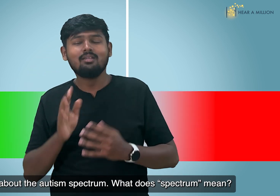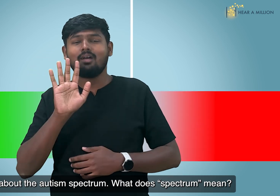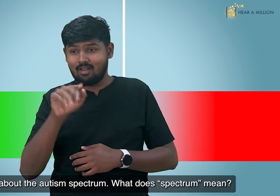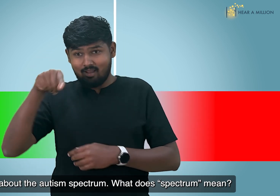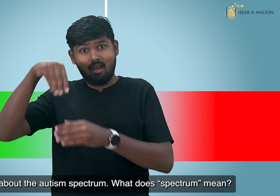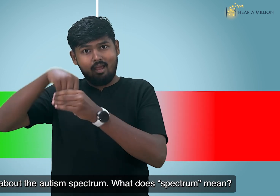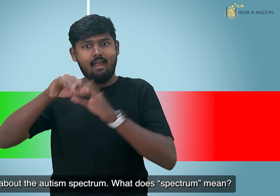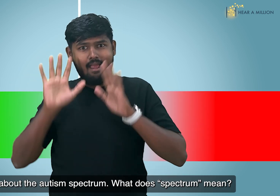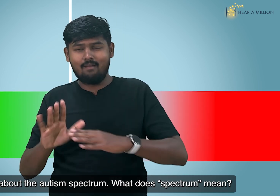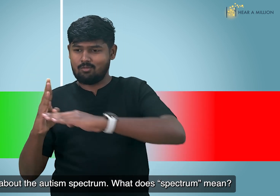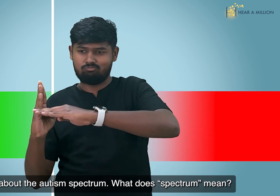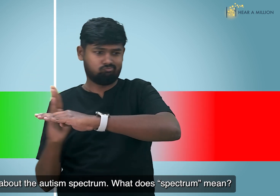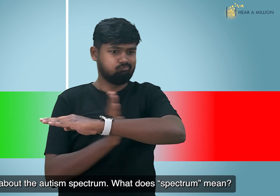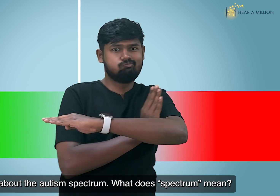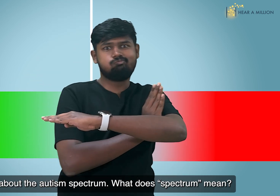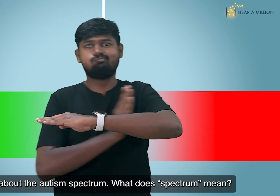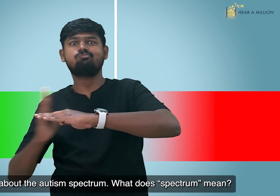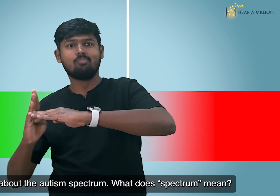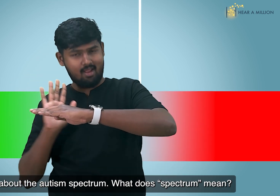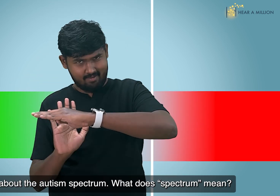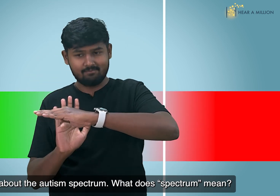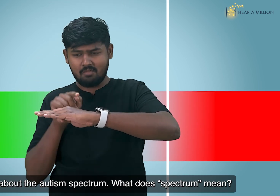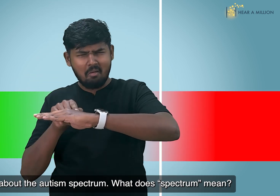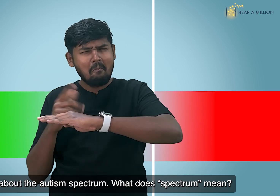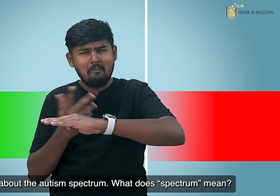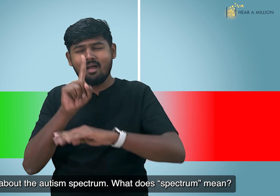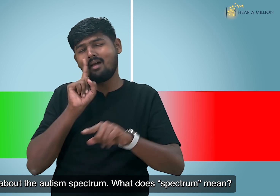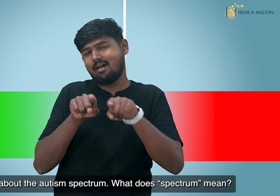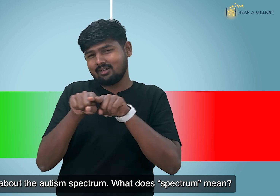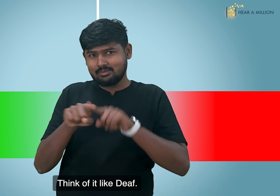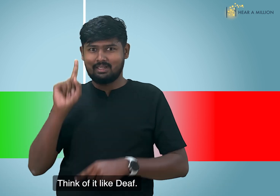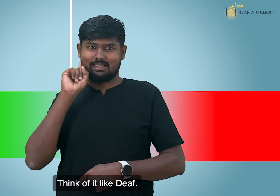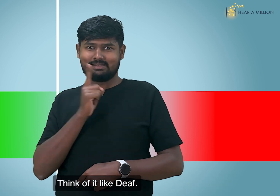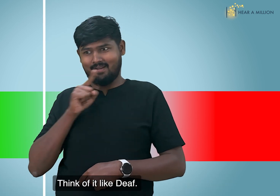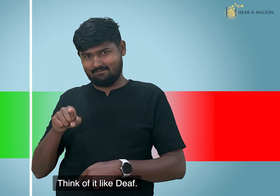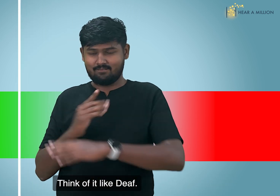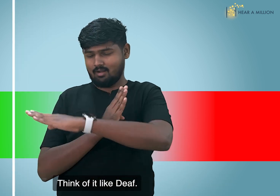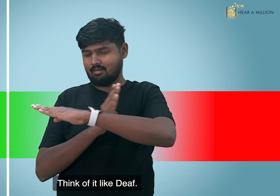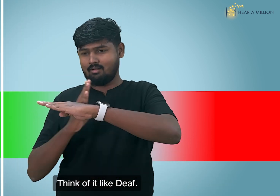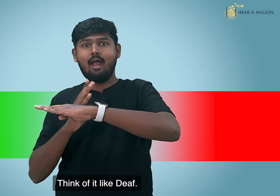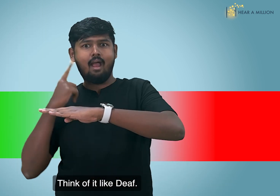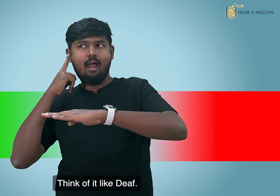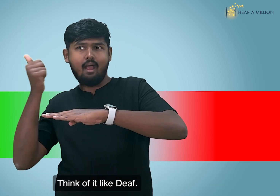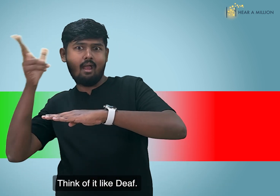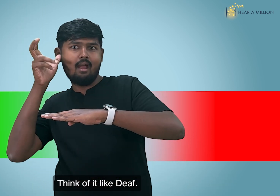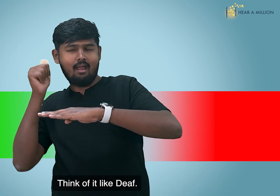ऑटिज्म स्पेक्ट्रम के बारे में बात करते हैं। स्पेक्ट्रम, उसका क्या मतलब है? इसको आप डेफ स्पेक्ट्रम की तरह समझें। कुछ